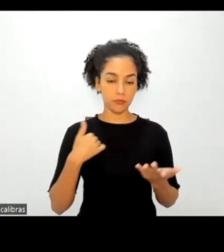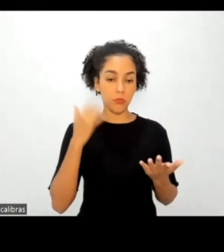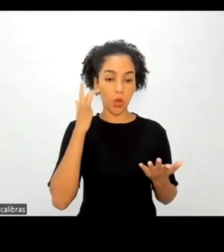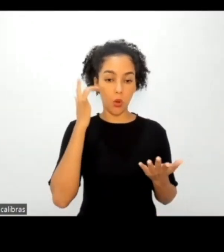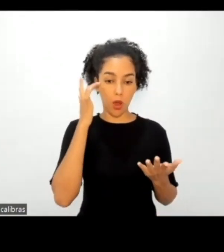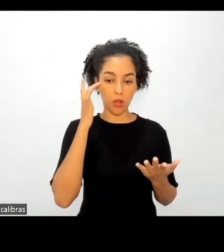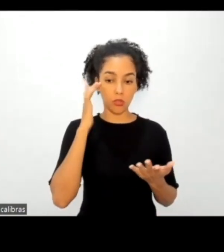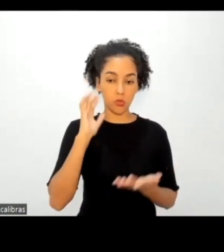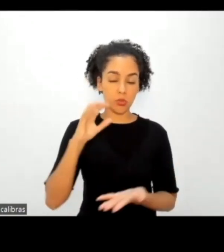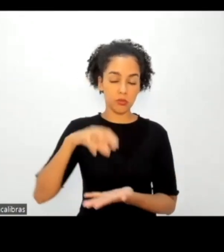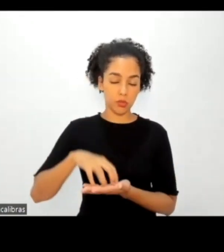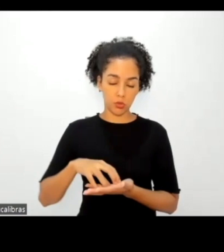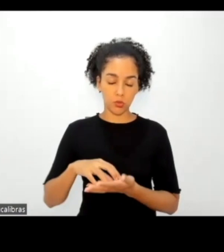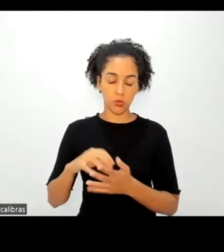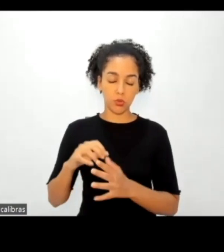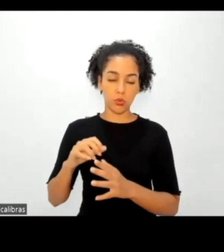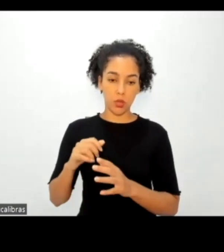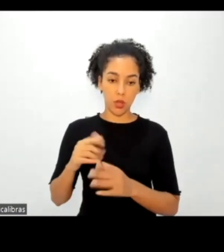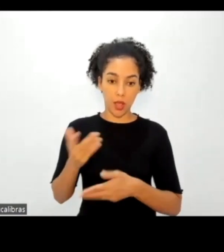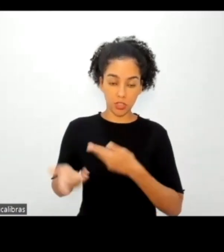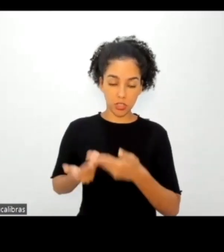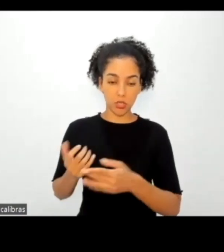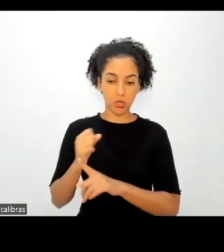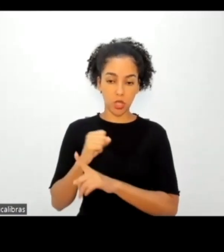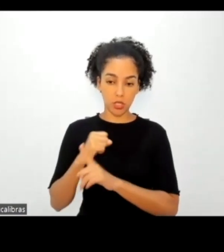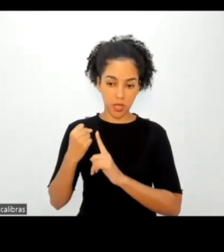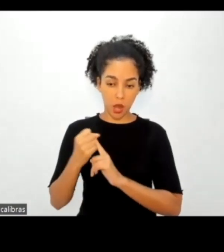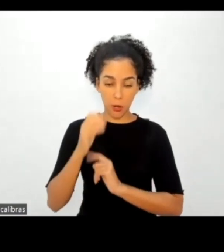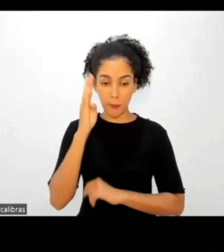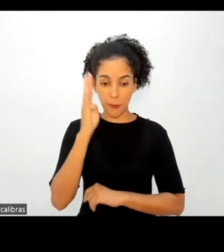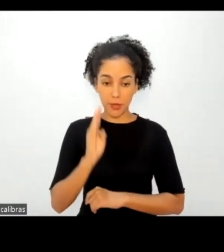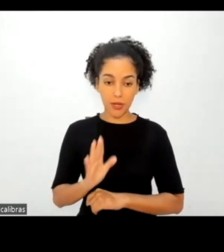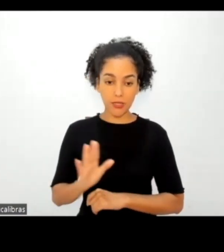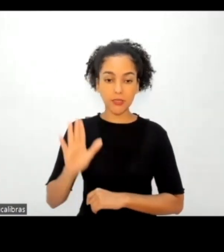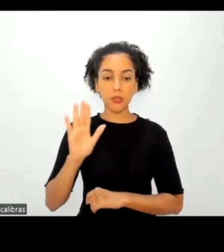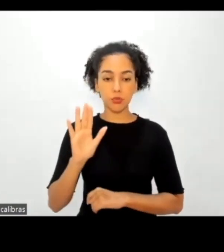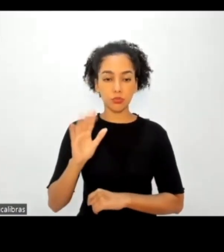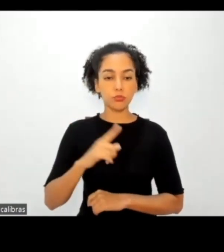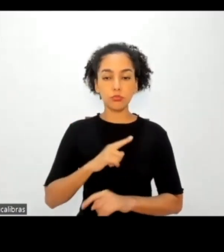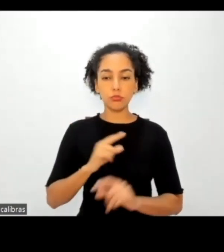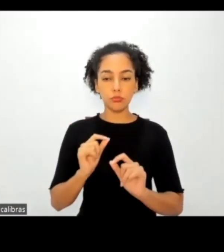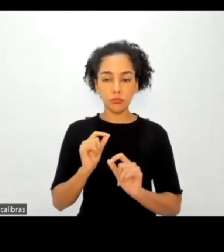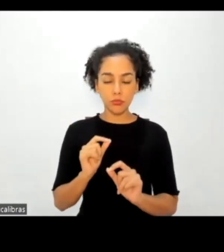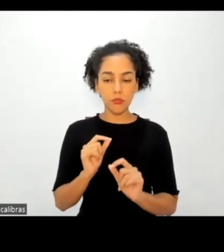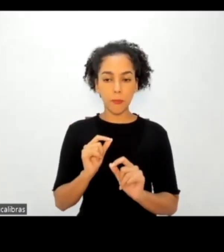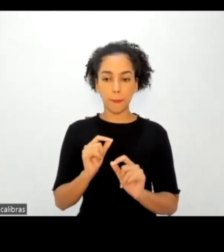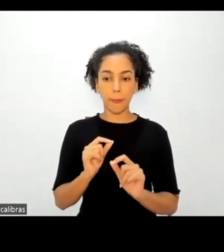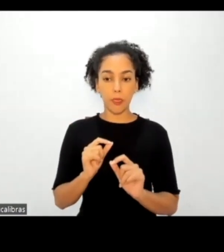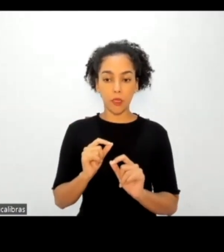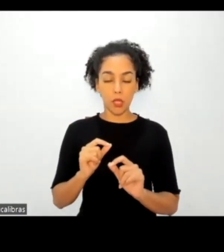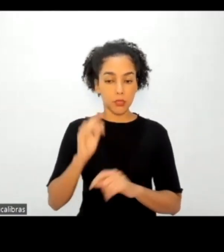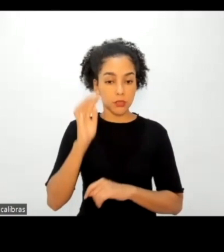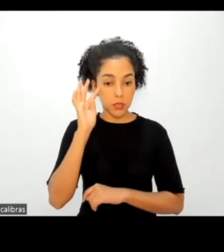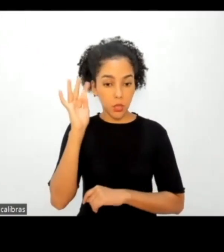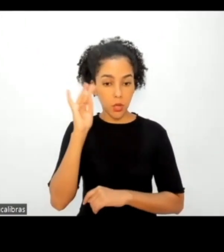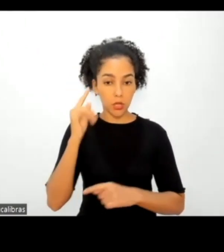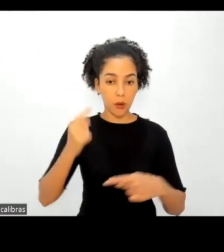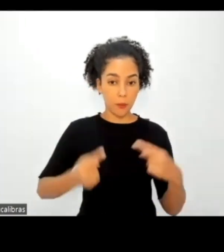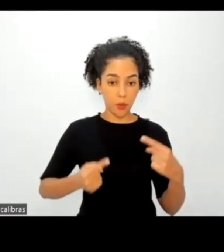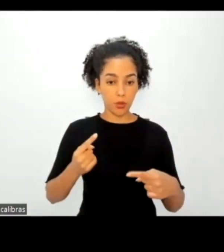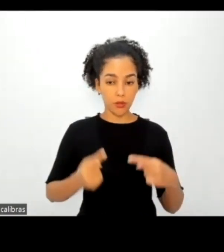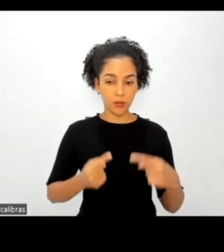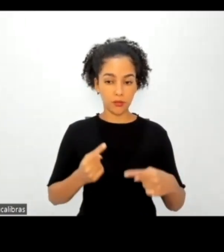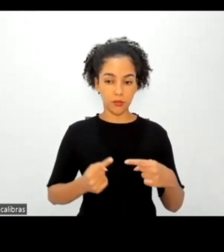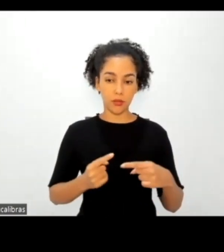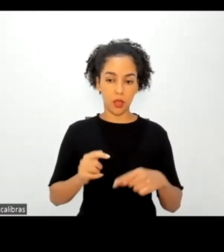Social Brasileiro, né, sendo aí coerente com essa própria realidade, com os acúmulos, né, teórico-políticos que vem se fazendo no campo,